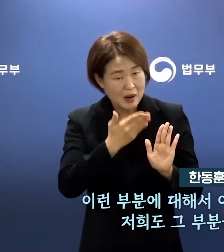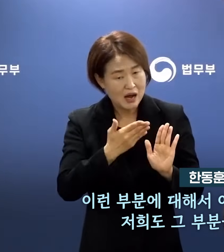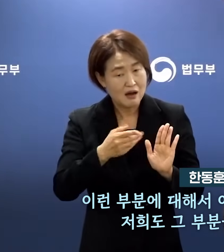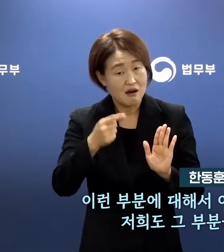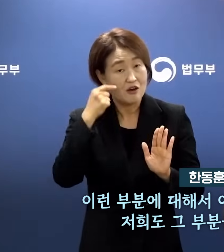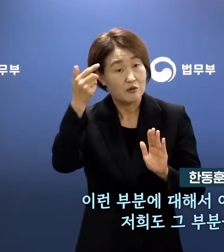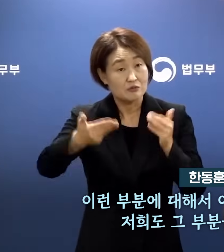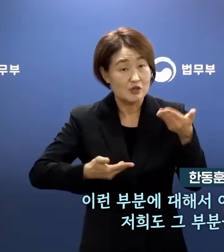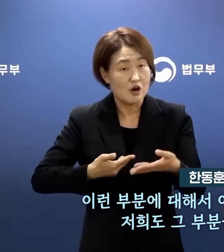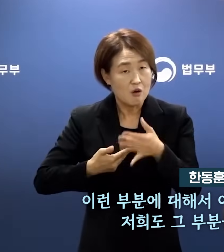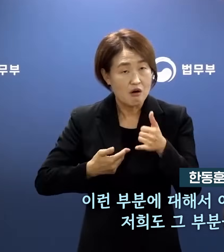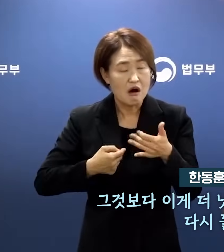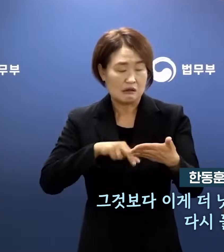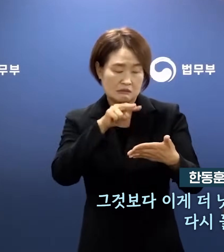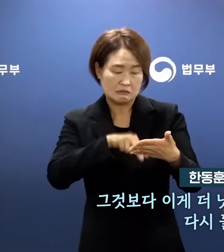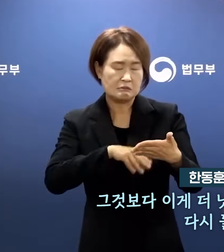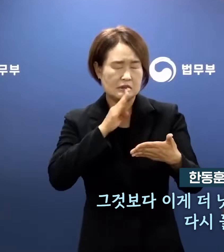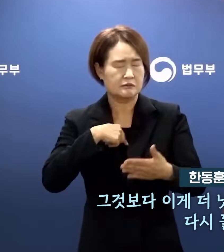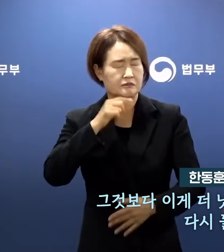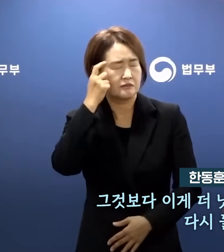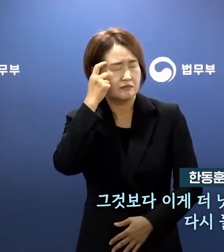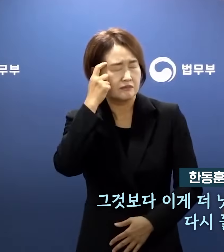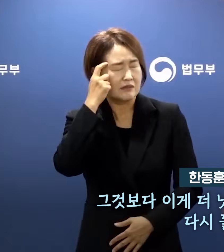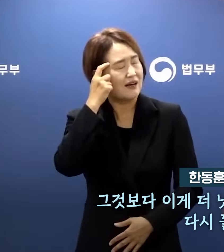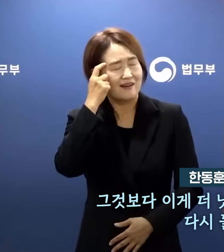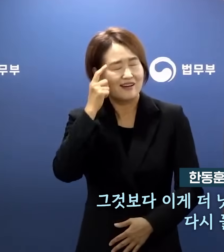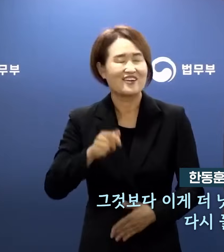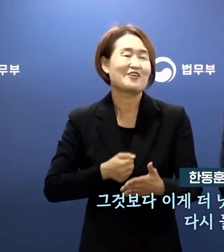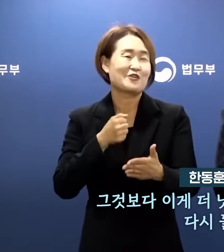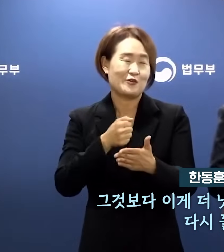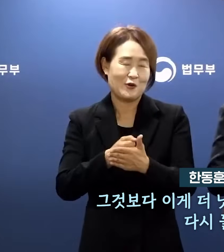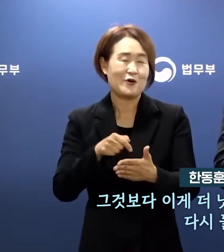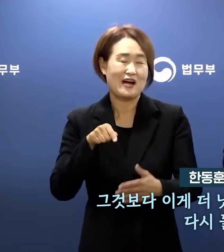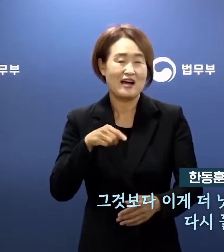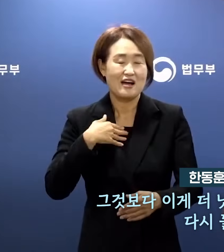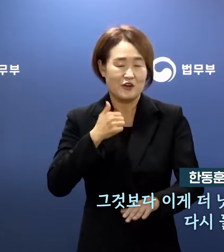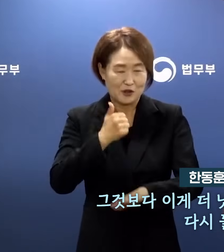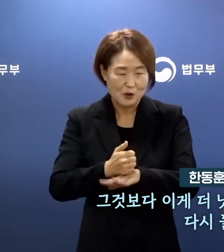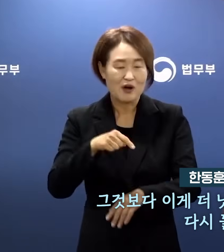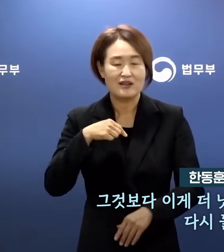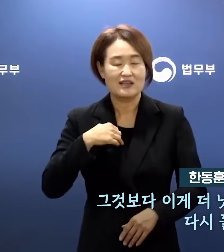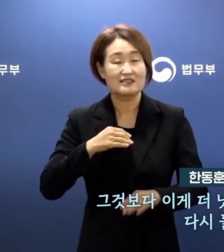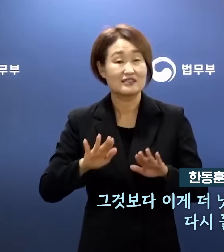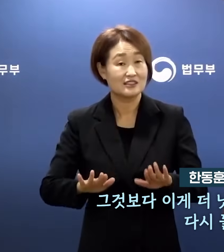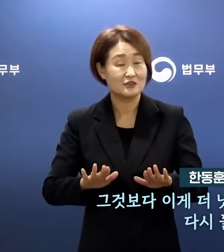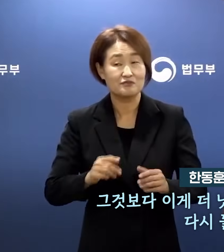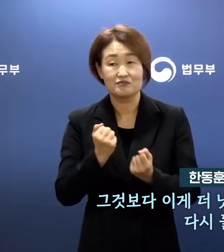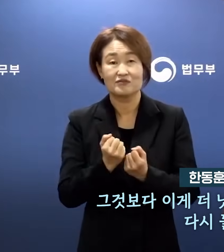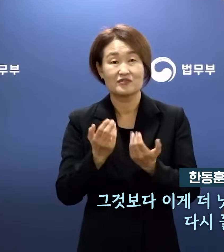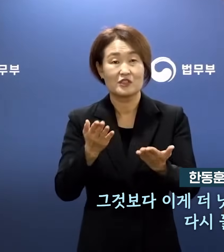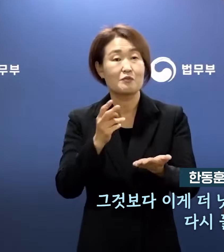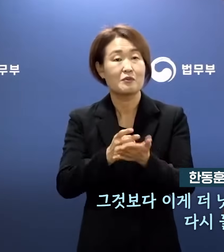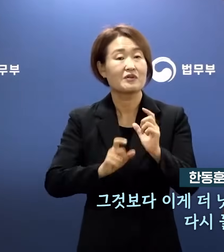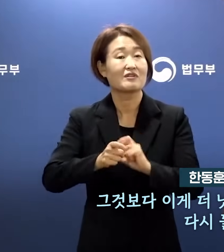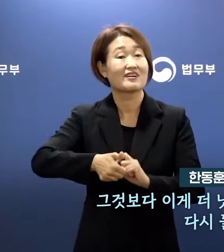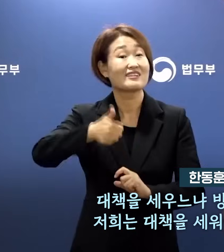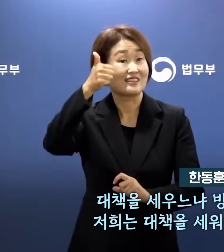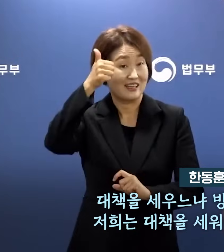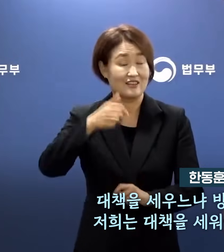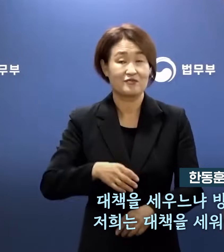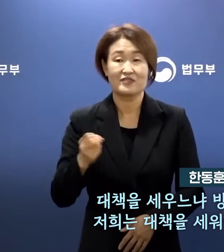부분을 깊이 숙고한 결과 그것보다 이게 더 낫다는 판단을 한 겁니다. 다시